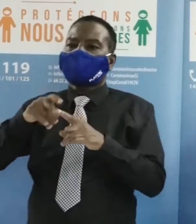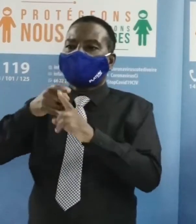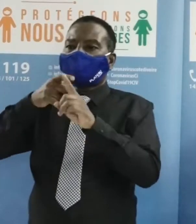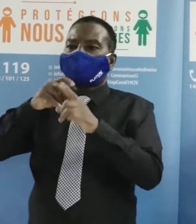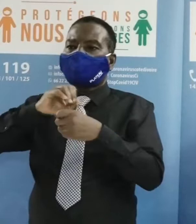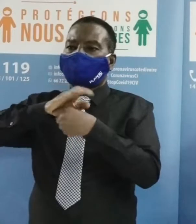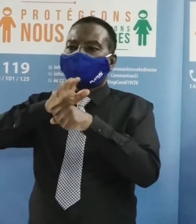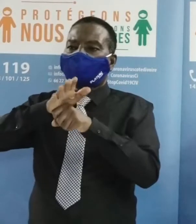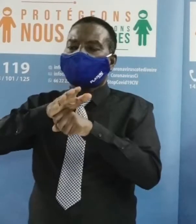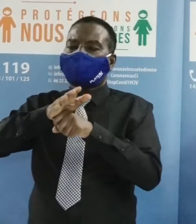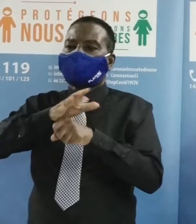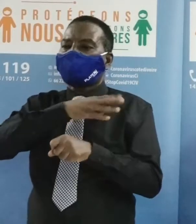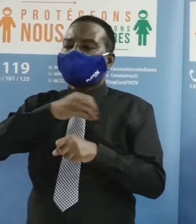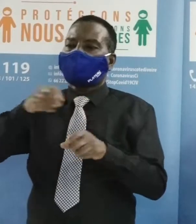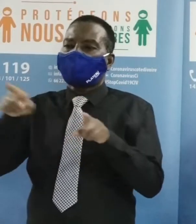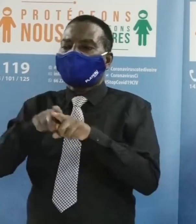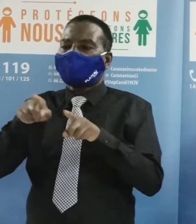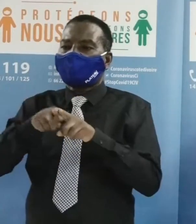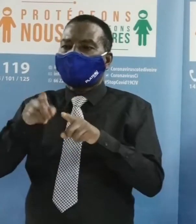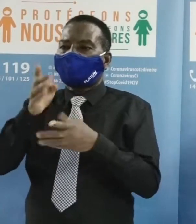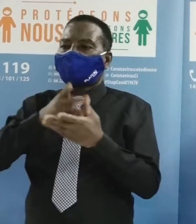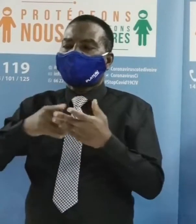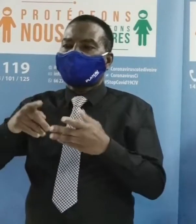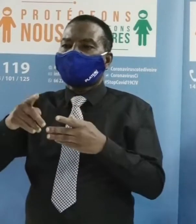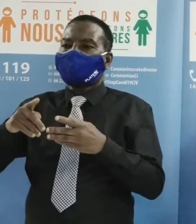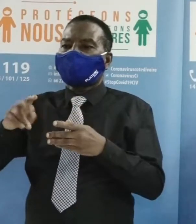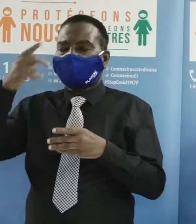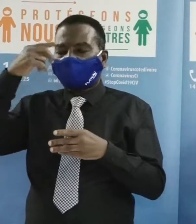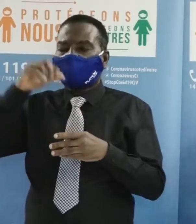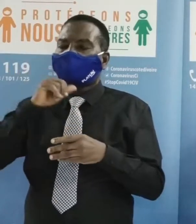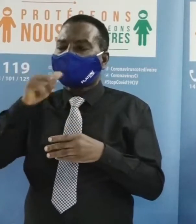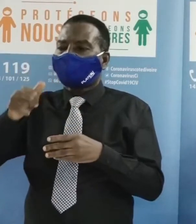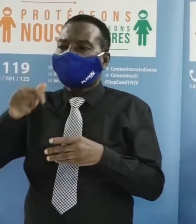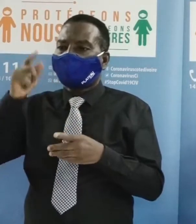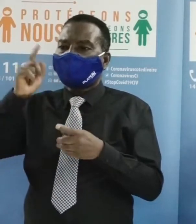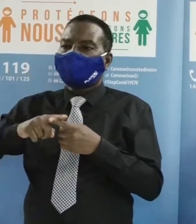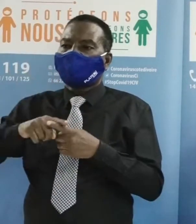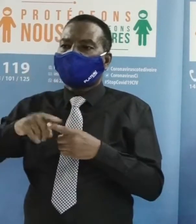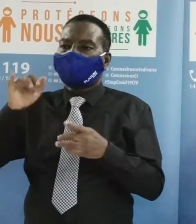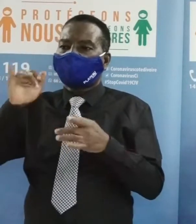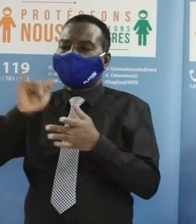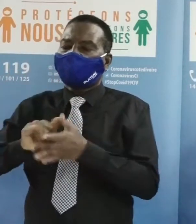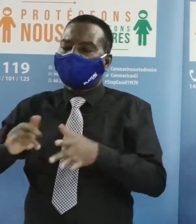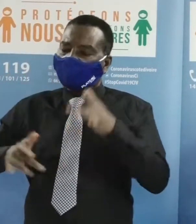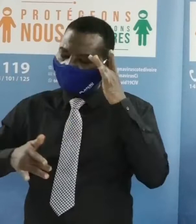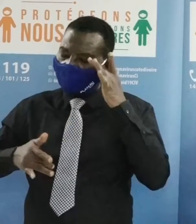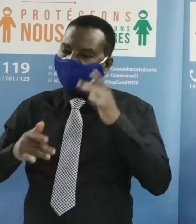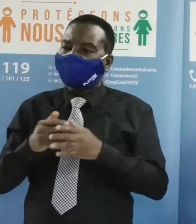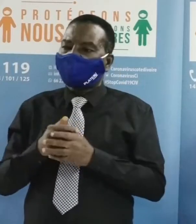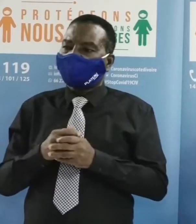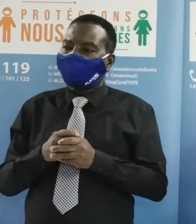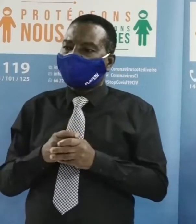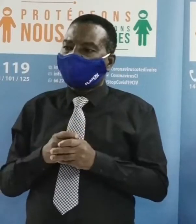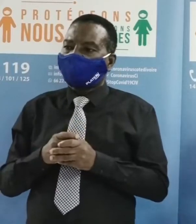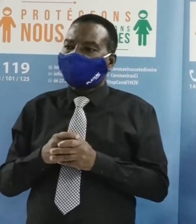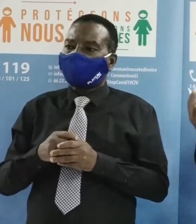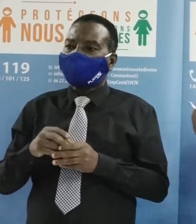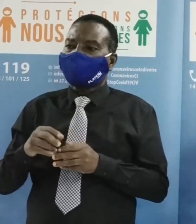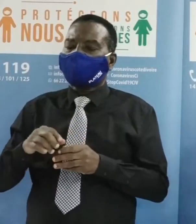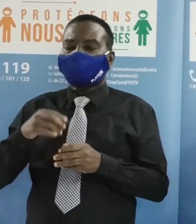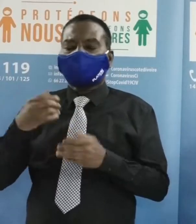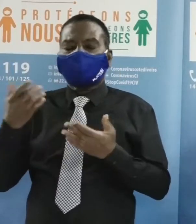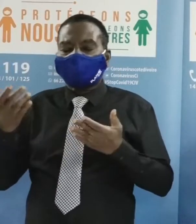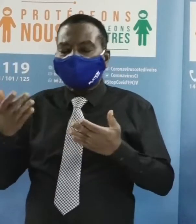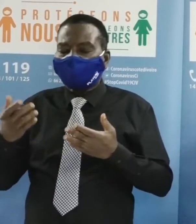19 et même certains ne croient pas à cette maladie inutile de vous dire